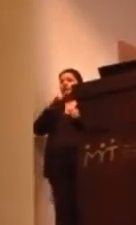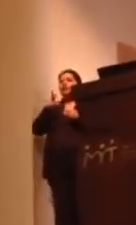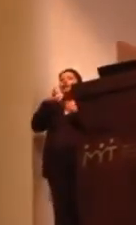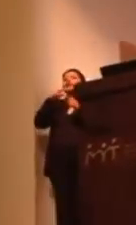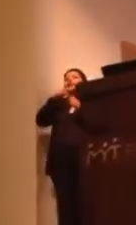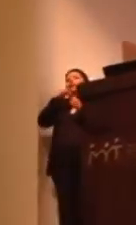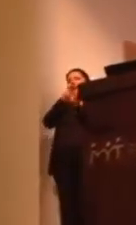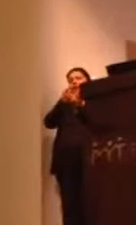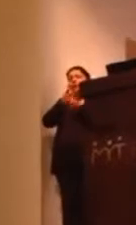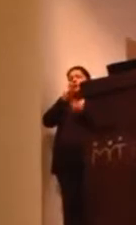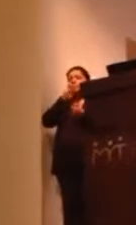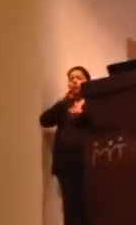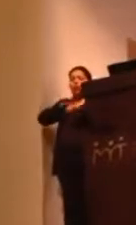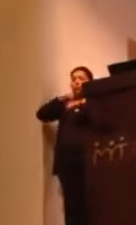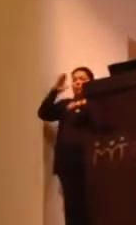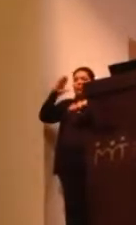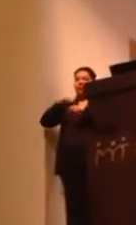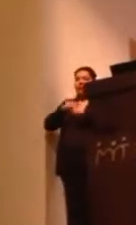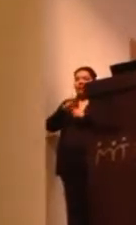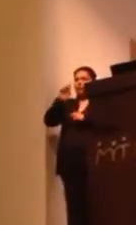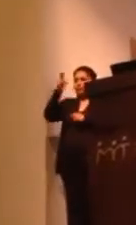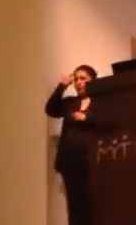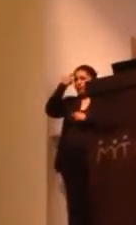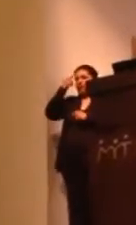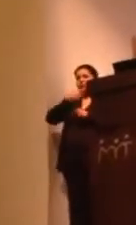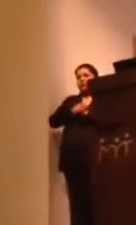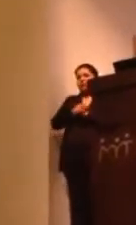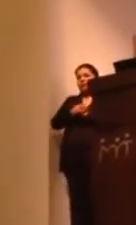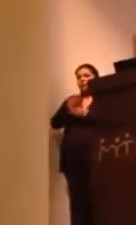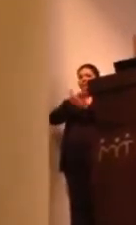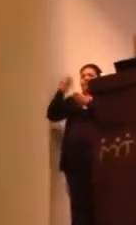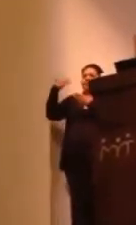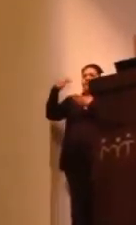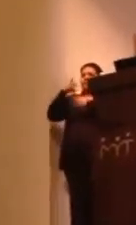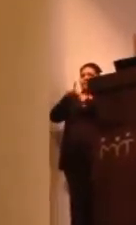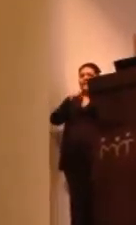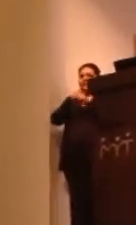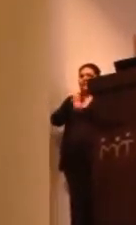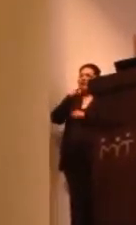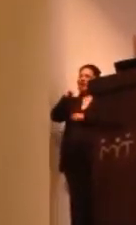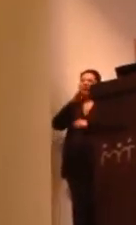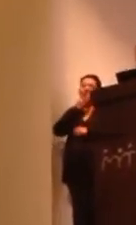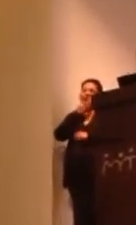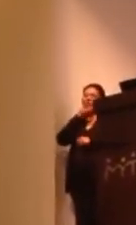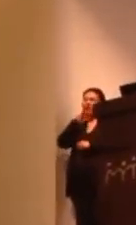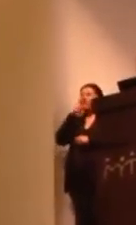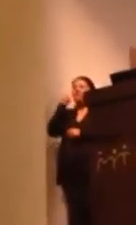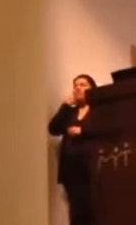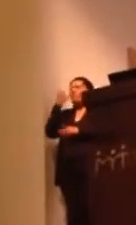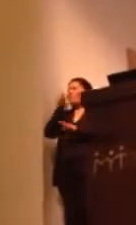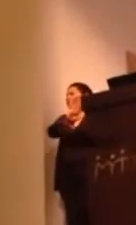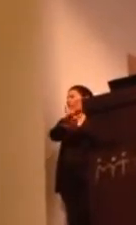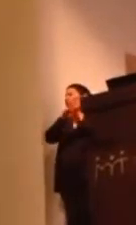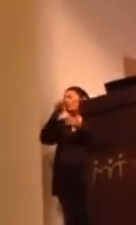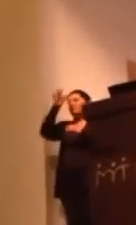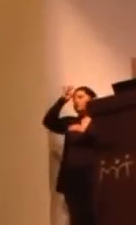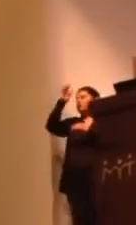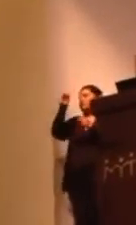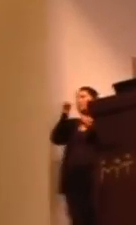todo. ¿Se acuerdan hace años que decían, es que es un niño, como si fuera, eso es un